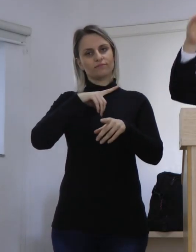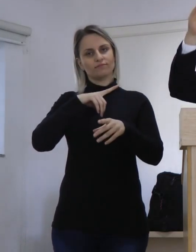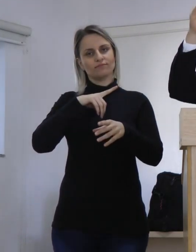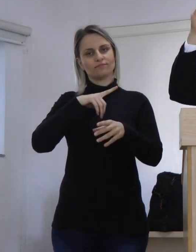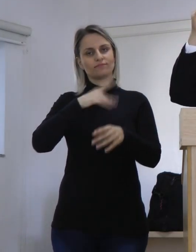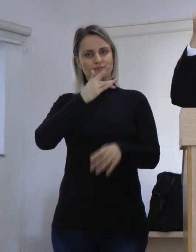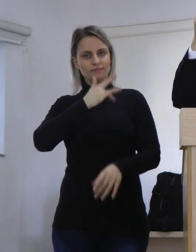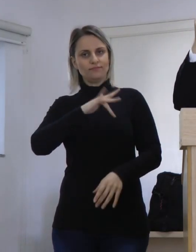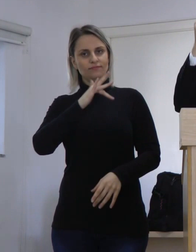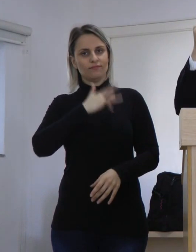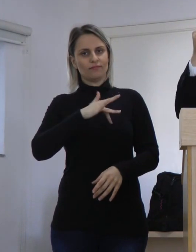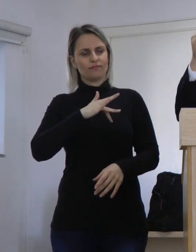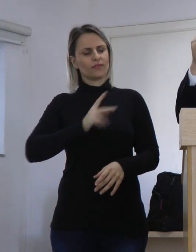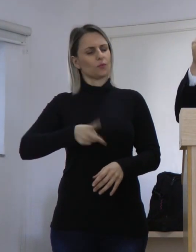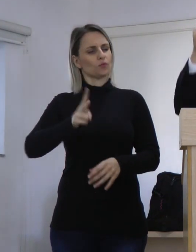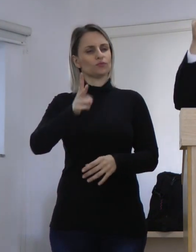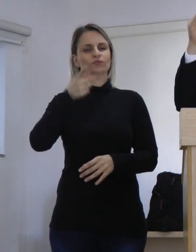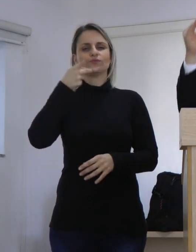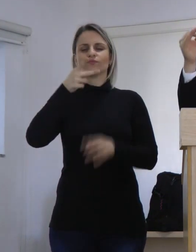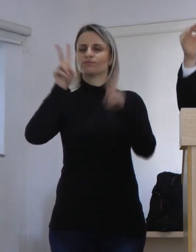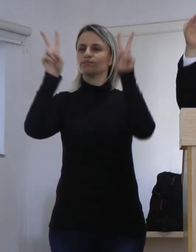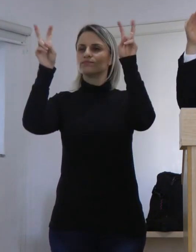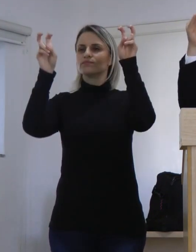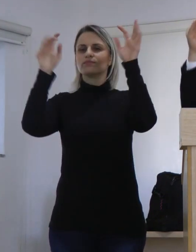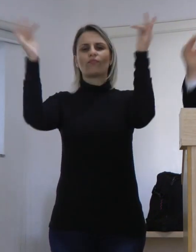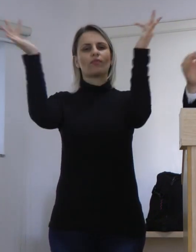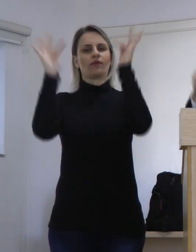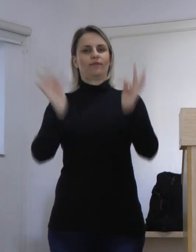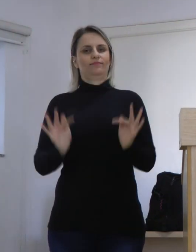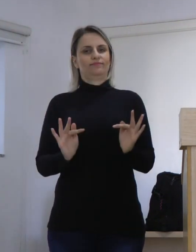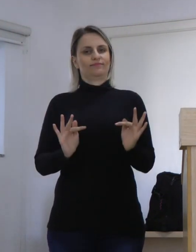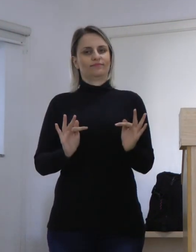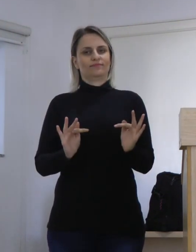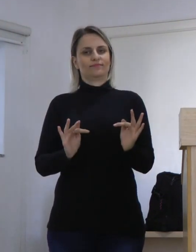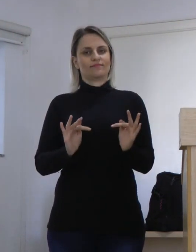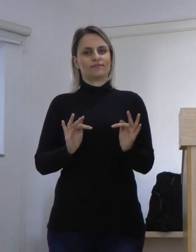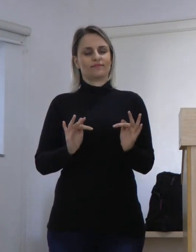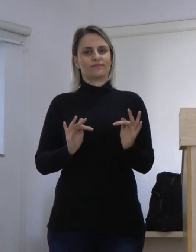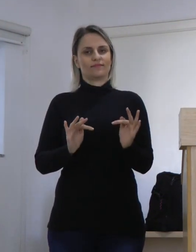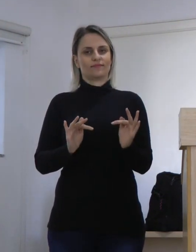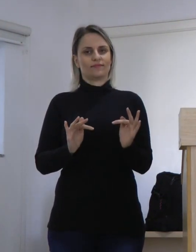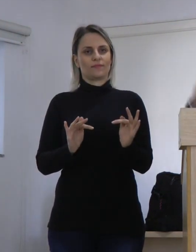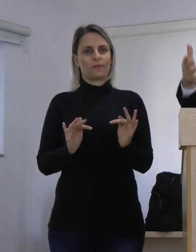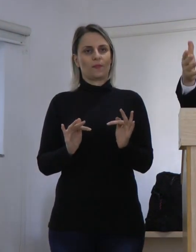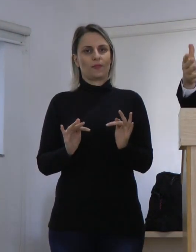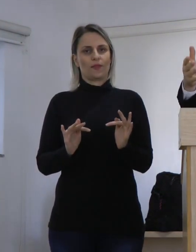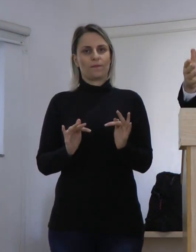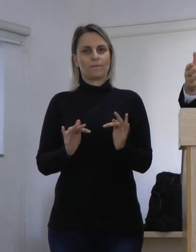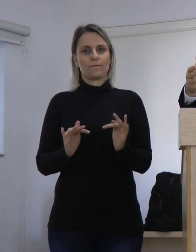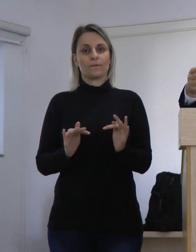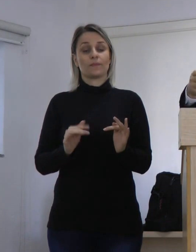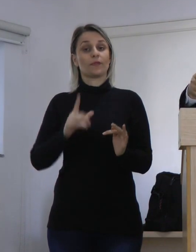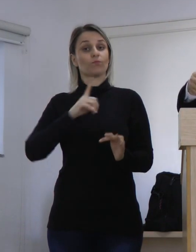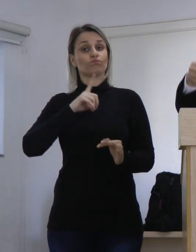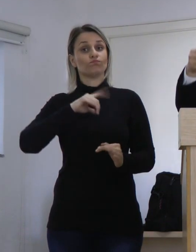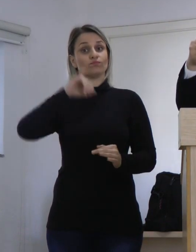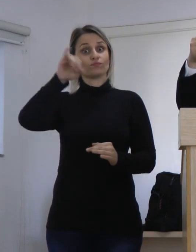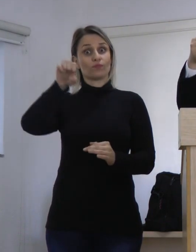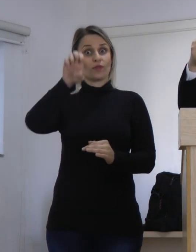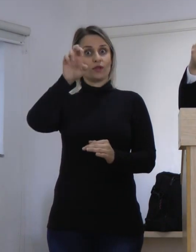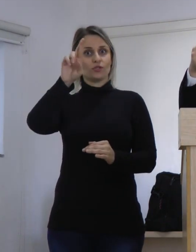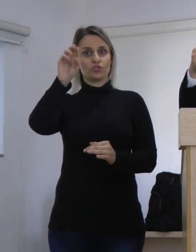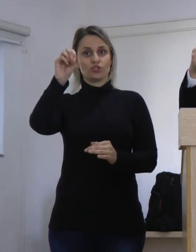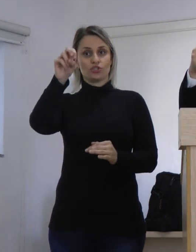falando de felicidades. Jesus vai falar de felicidades para nós. Jerônimo Mendonça, o